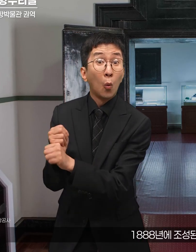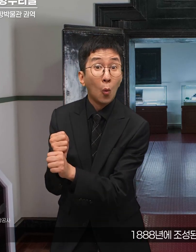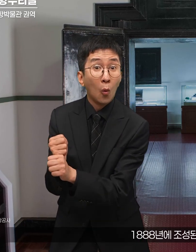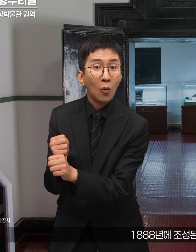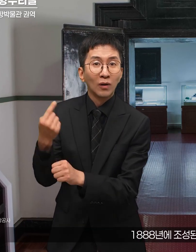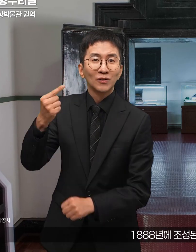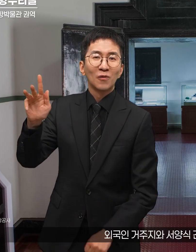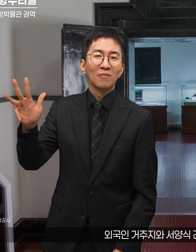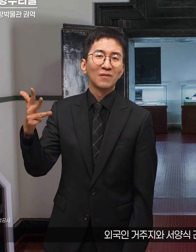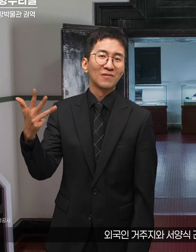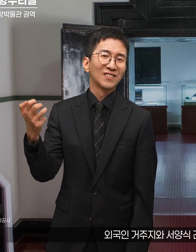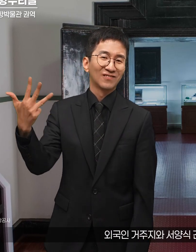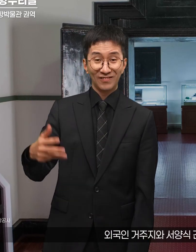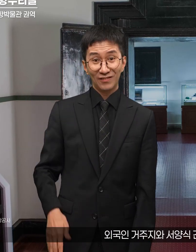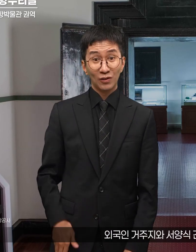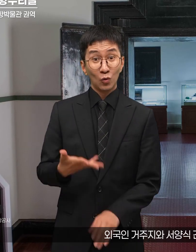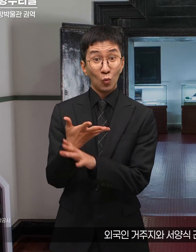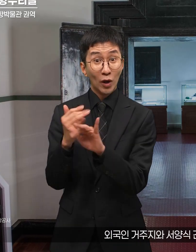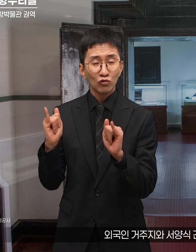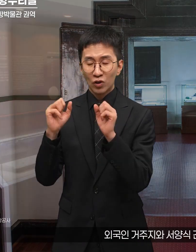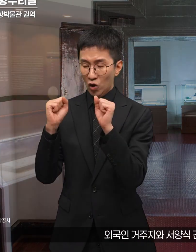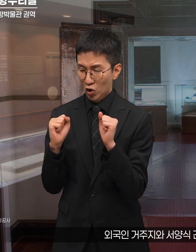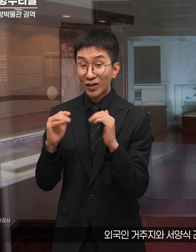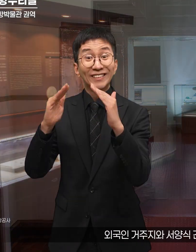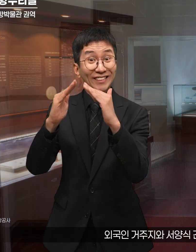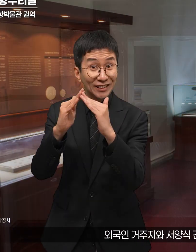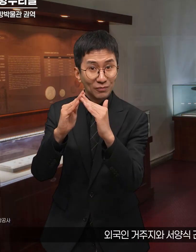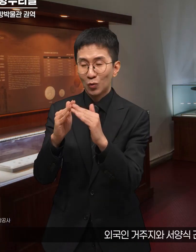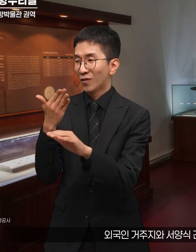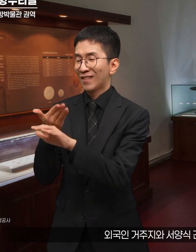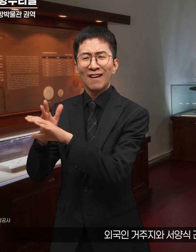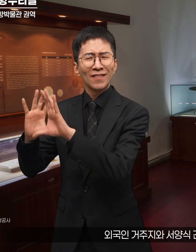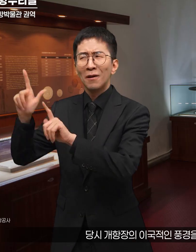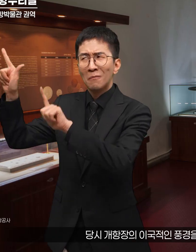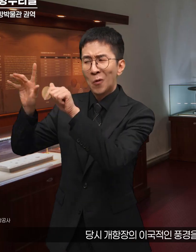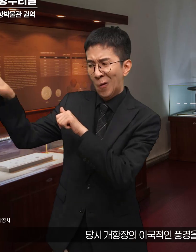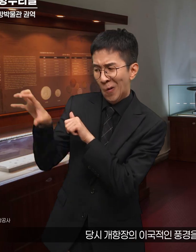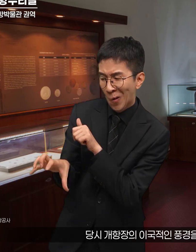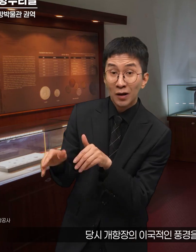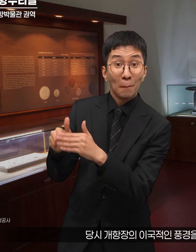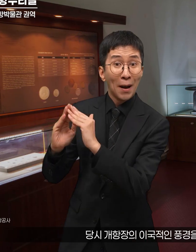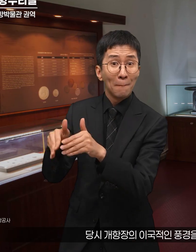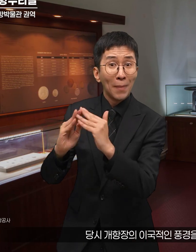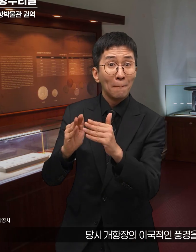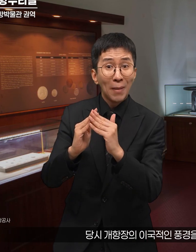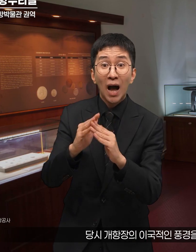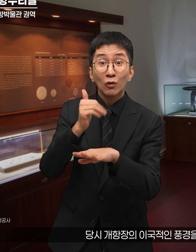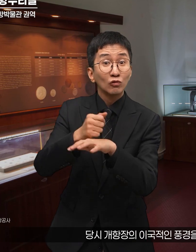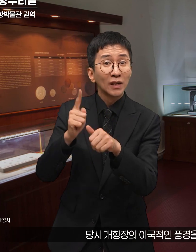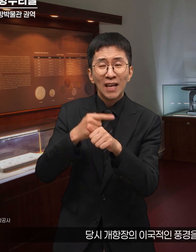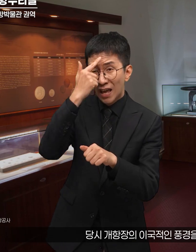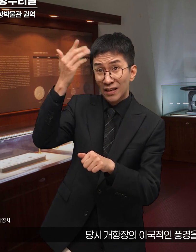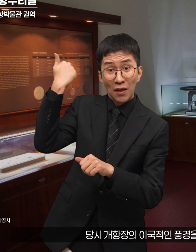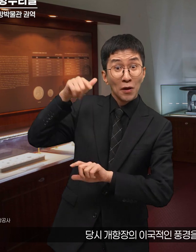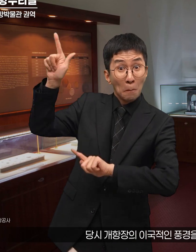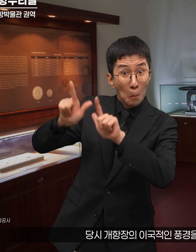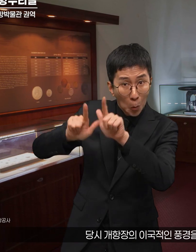이곳은 외국인 거주지와 서양식 건물이 어우러져 당시 개항장의 이국적인 풍경을 간직했던